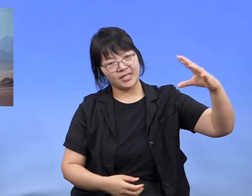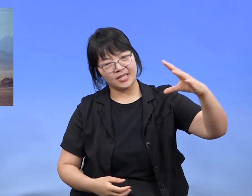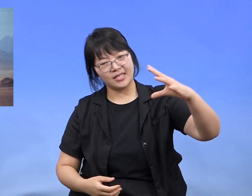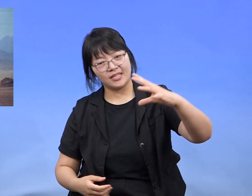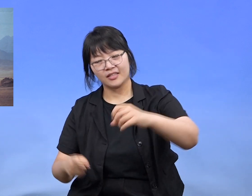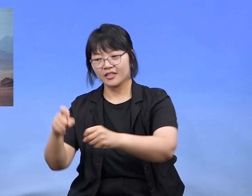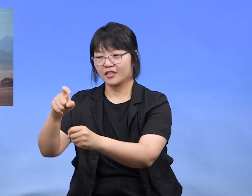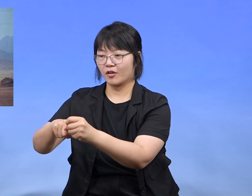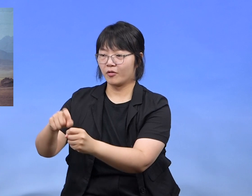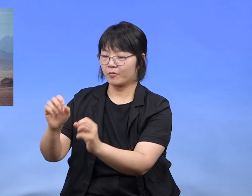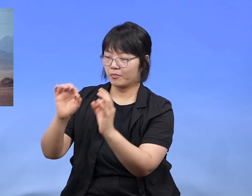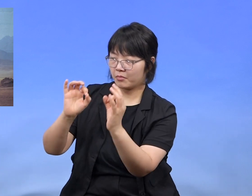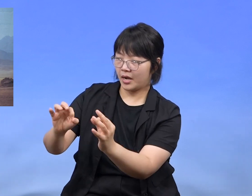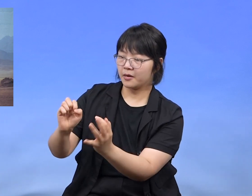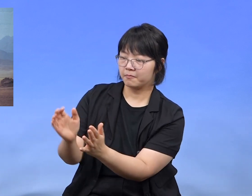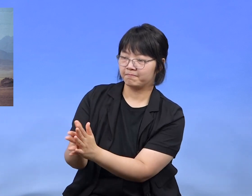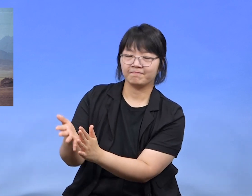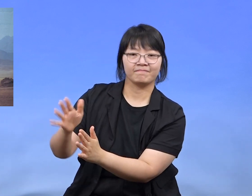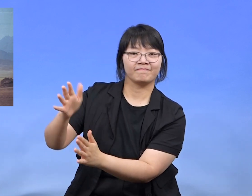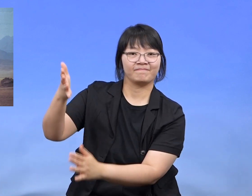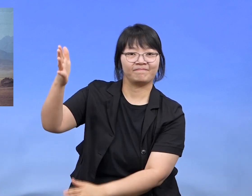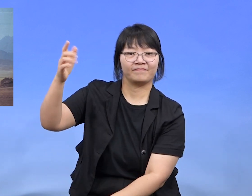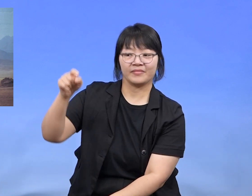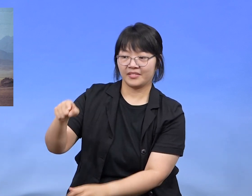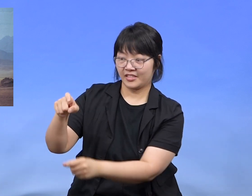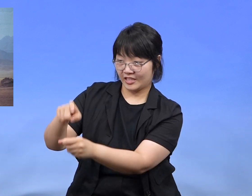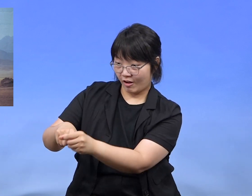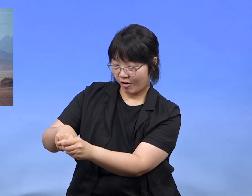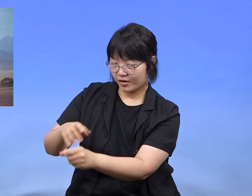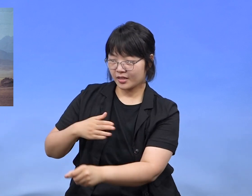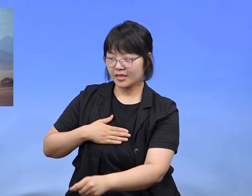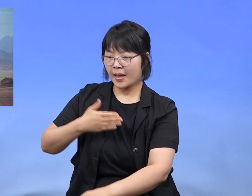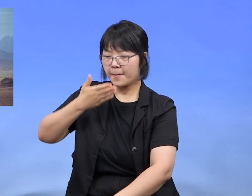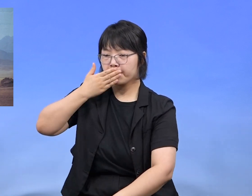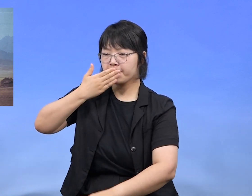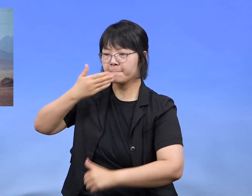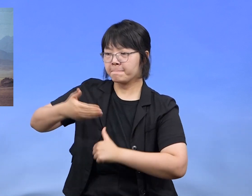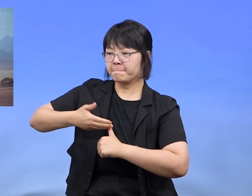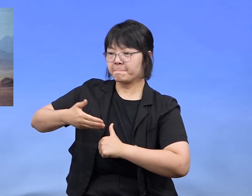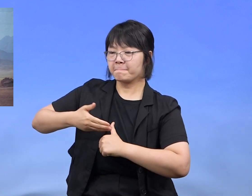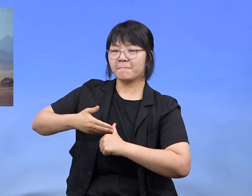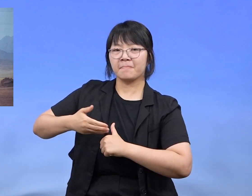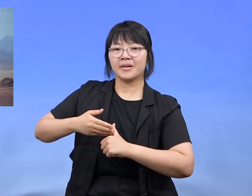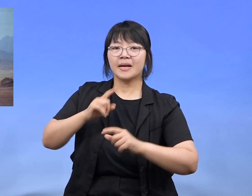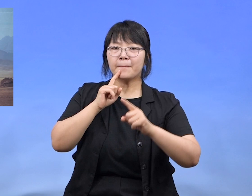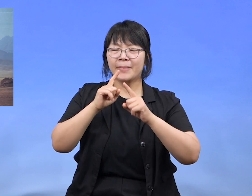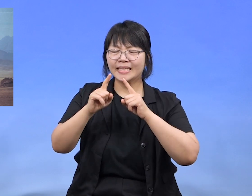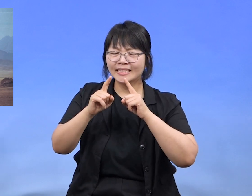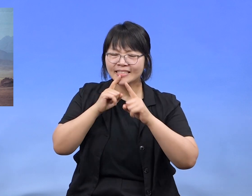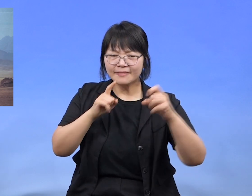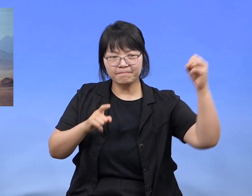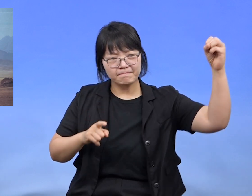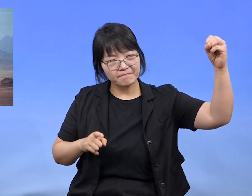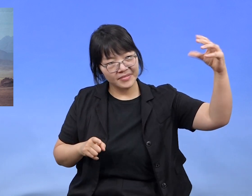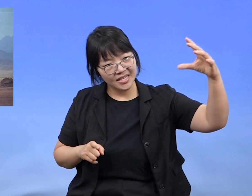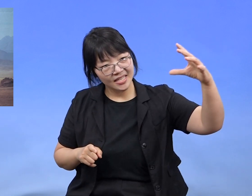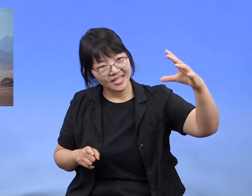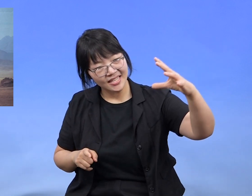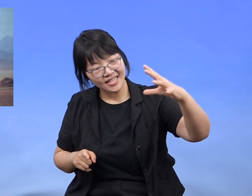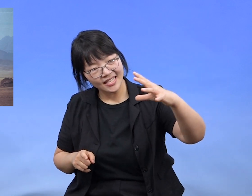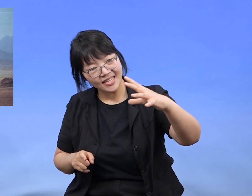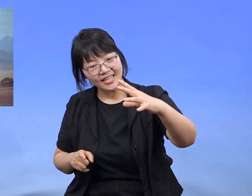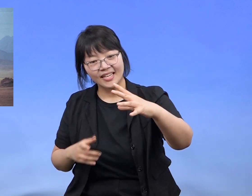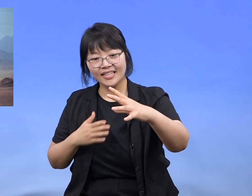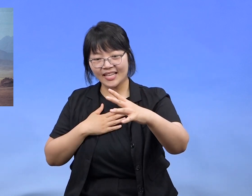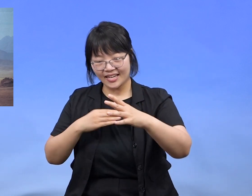떡상이 빛나고 있어요. 그리고 그 떡이 우리의 양식이 되는 것입니다. 말씀이 빛이 되어 우리를 기다리고